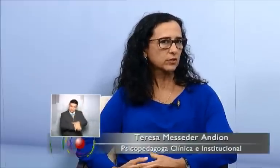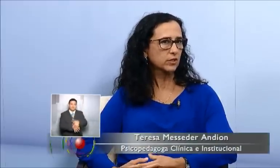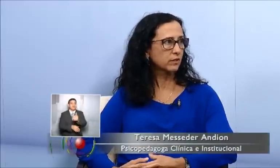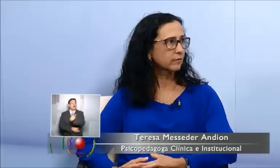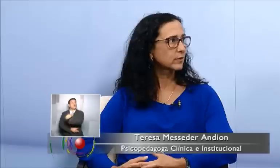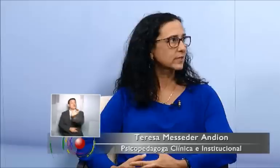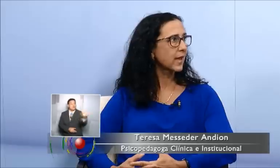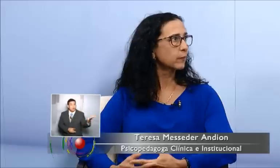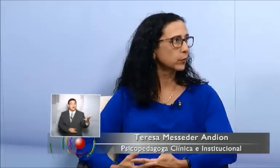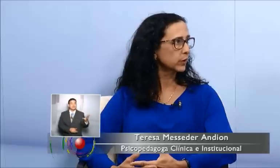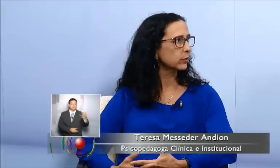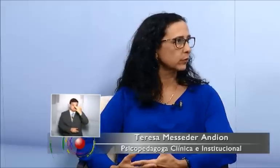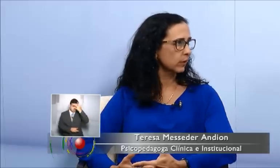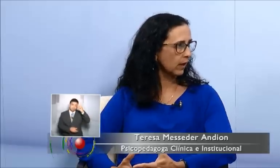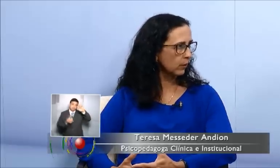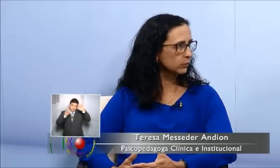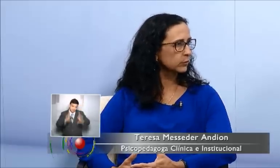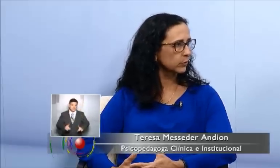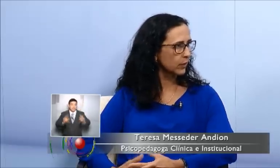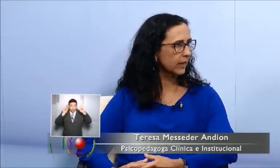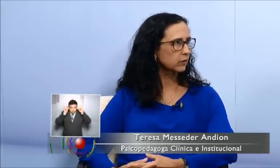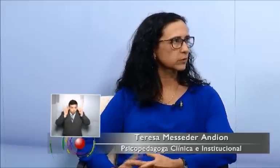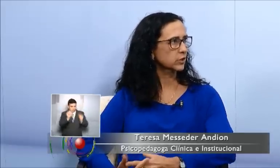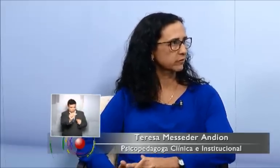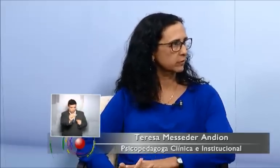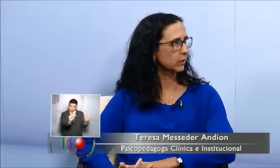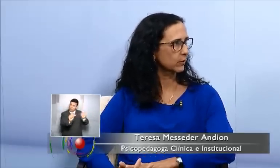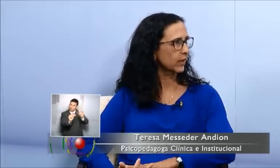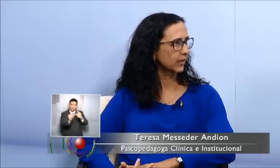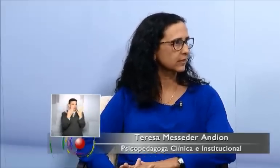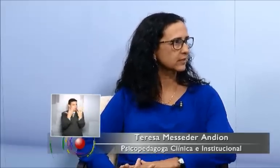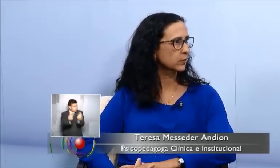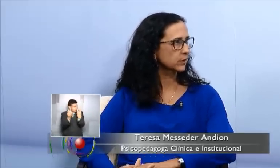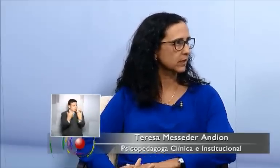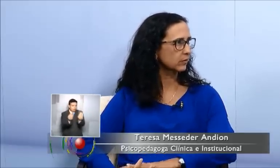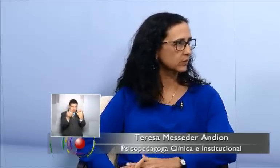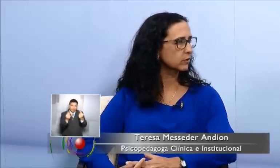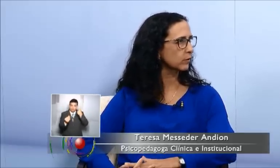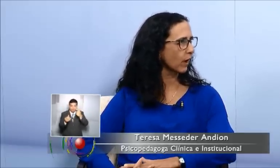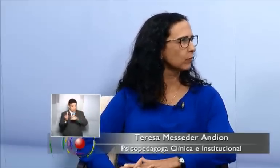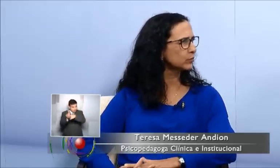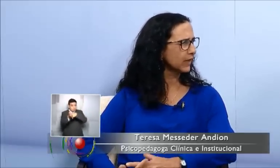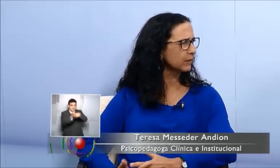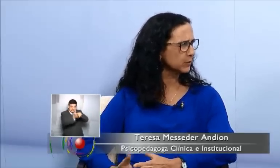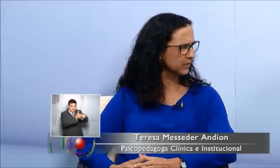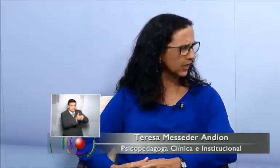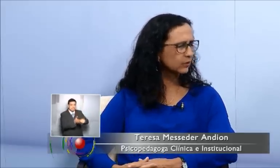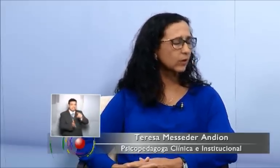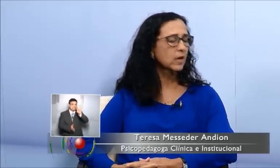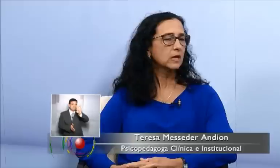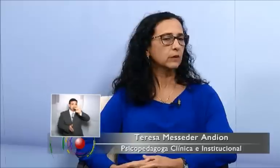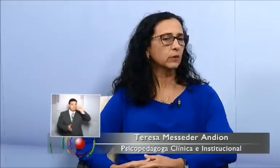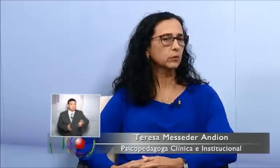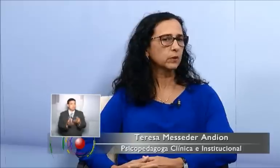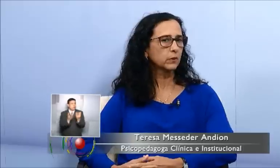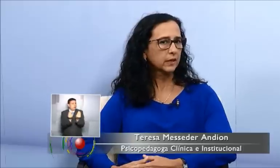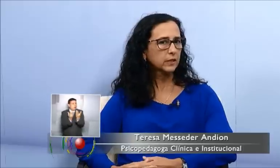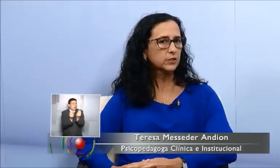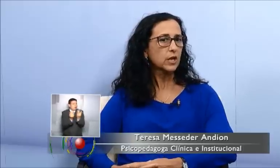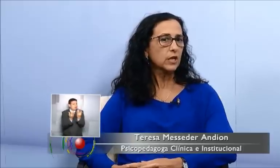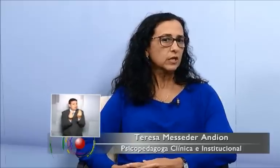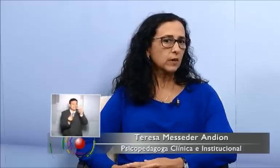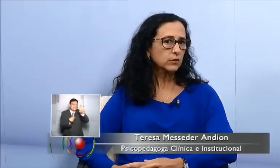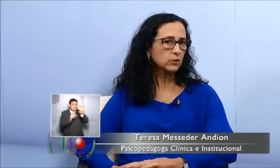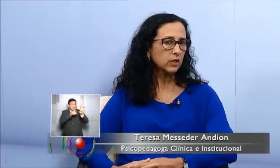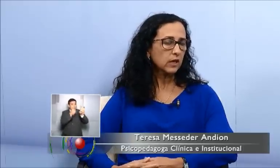deficientes auditivos é muito alto, né? Como a gente viu agora aí, 5%, 5,1%, né? Então é um número